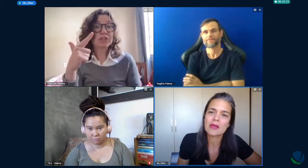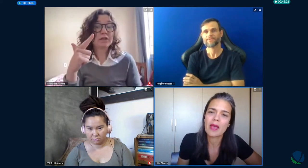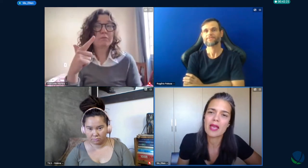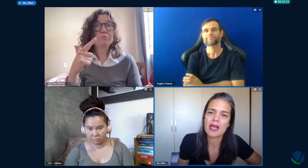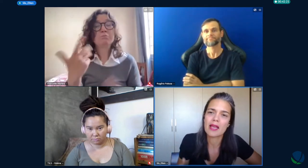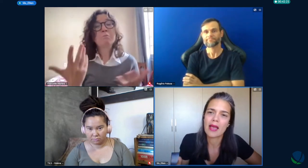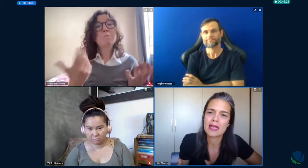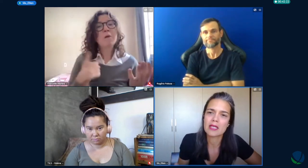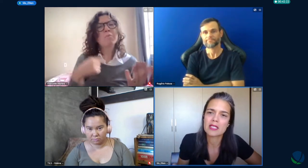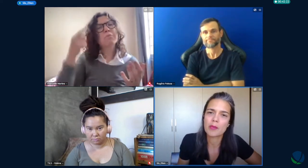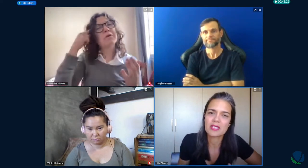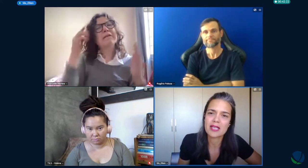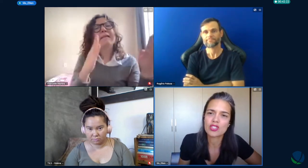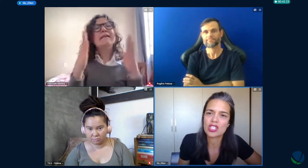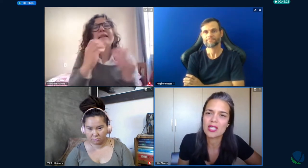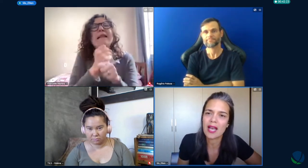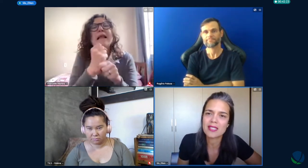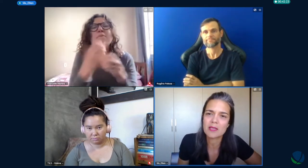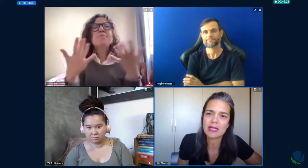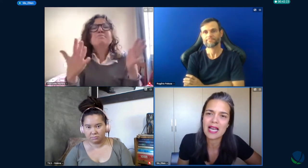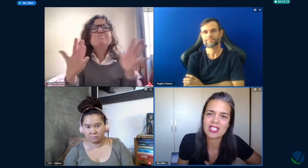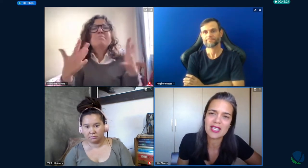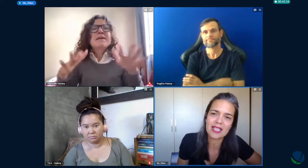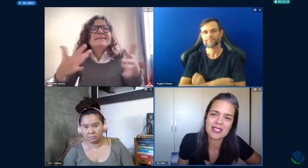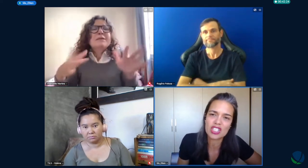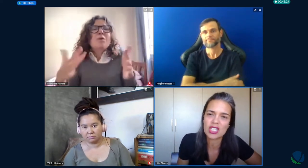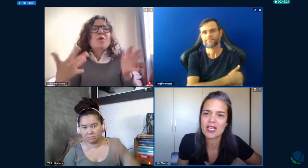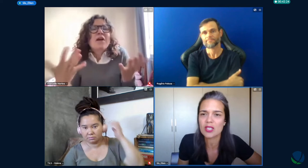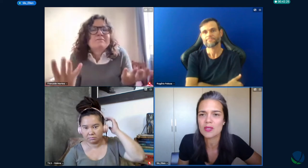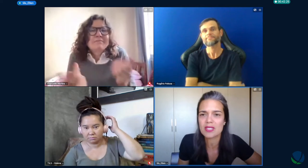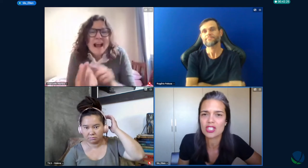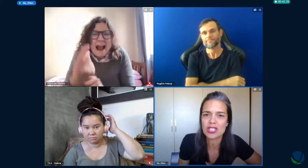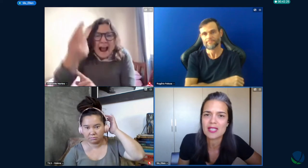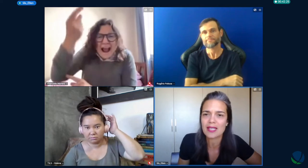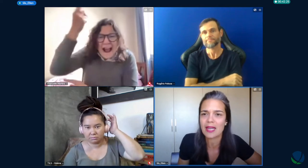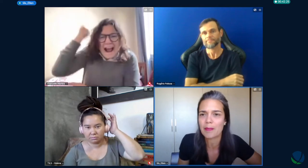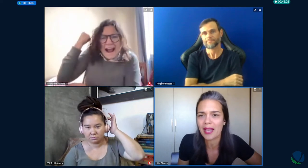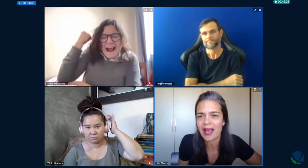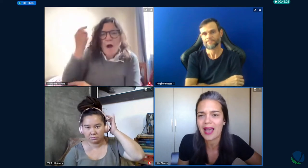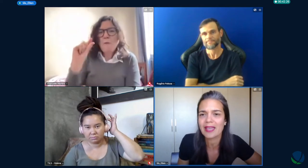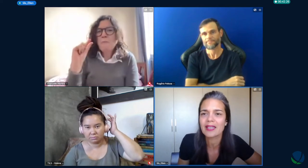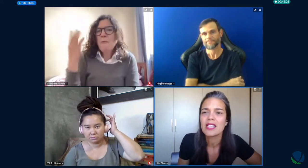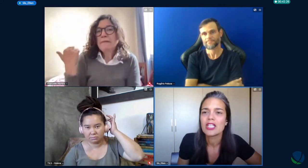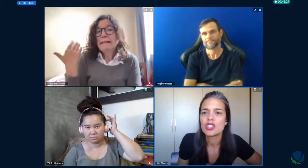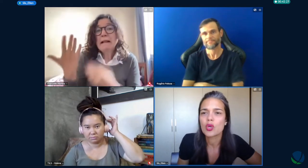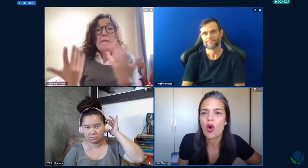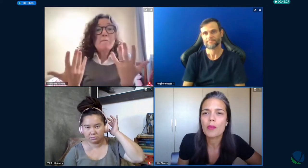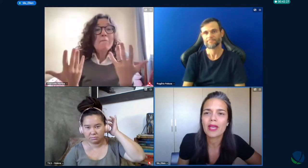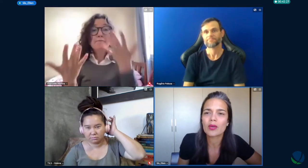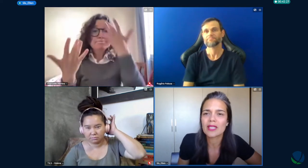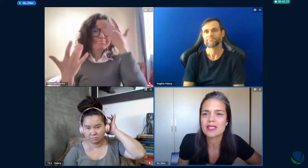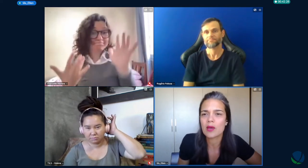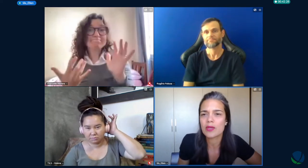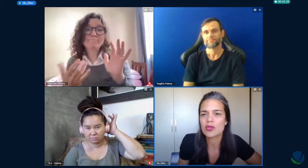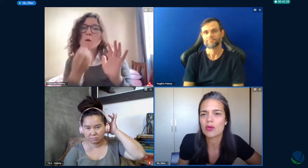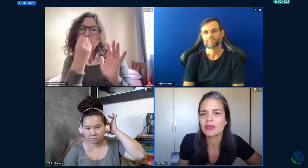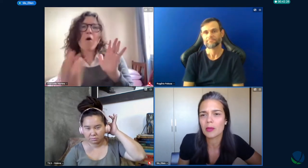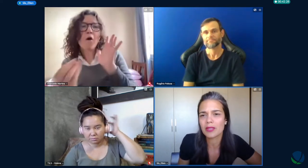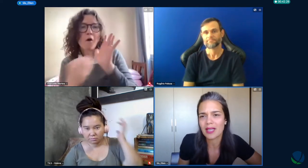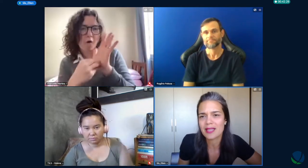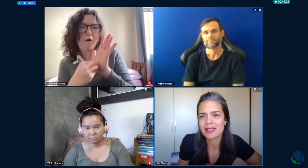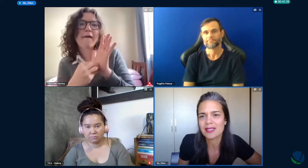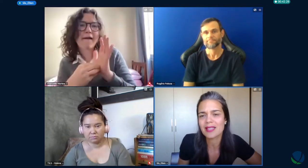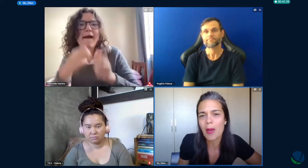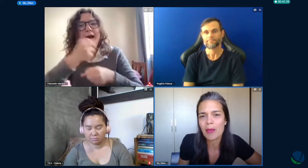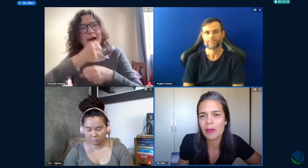foi esse processo de acessibilidade, se ela existia, se não existia, se ela era precária, de como que aconteceu isso algum